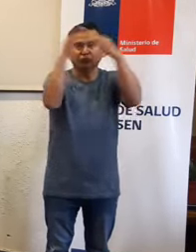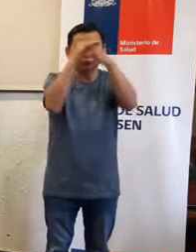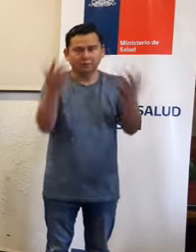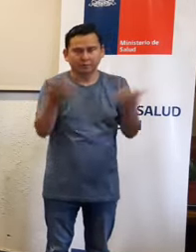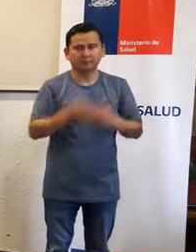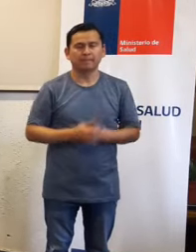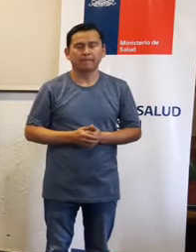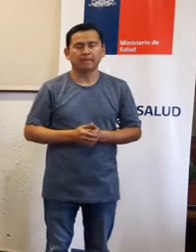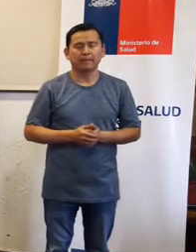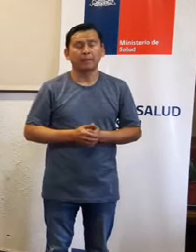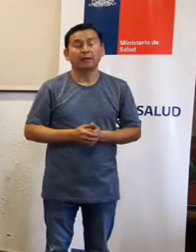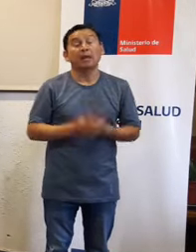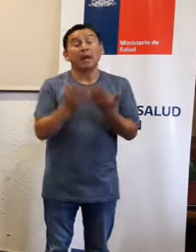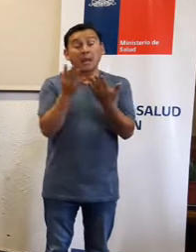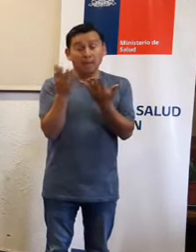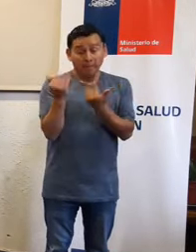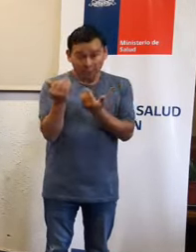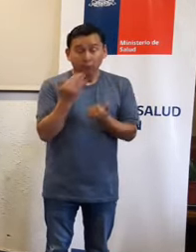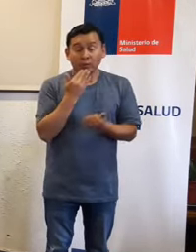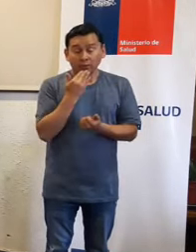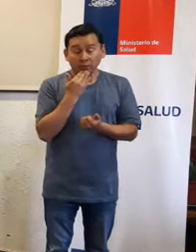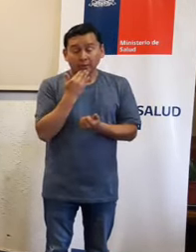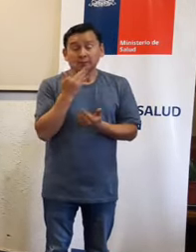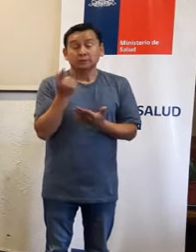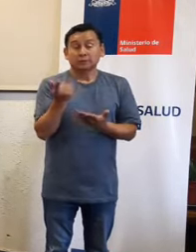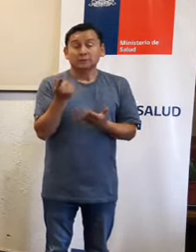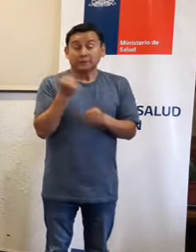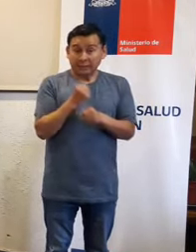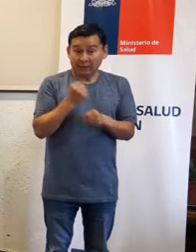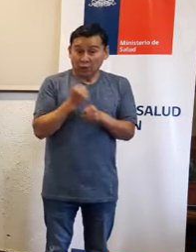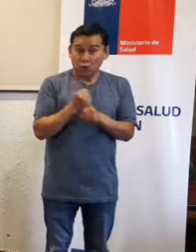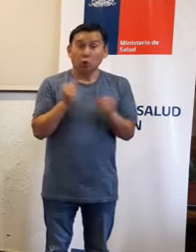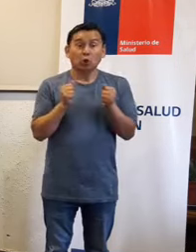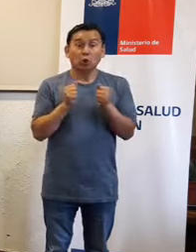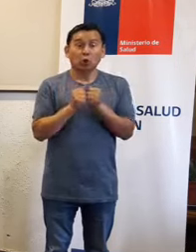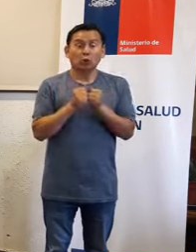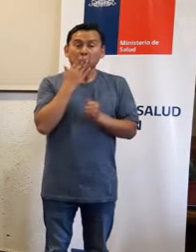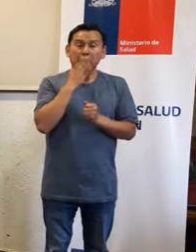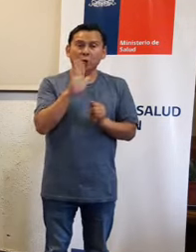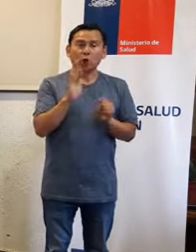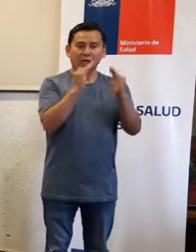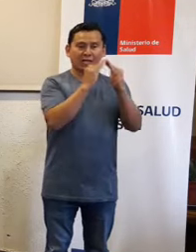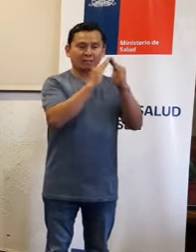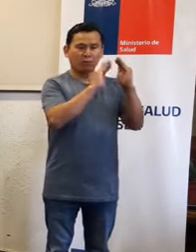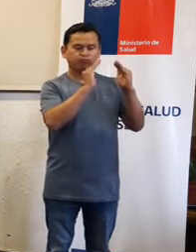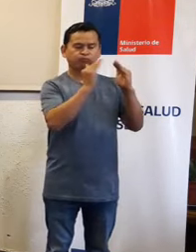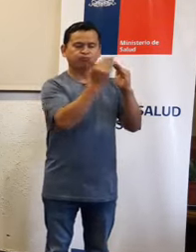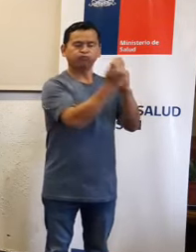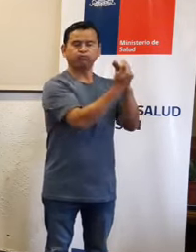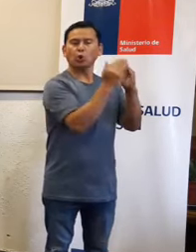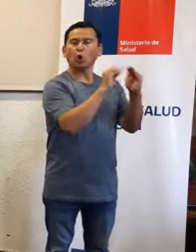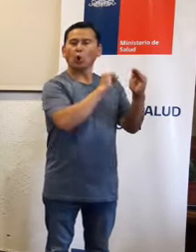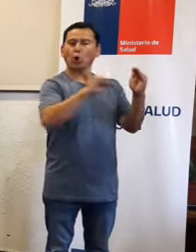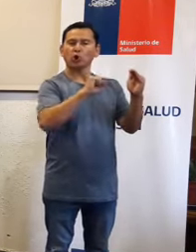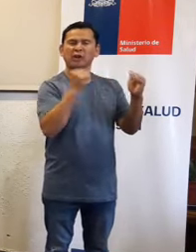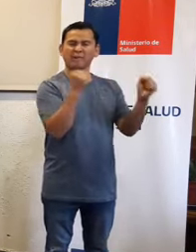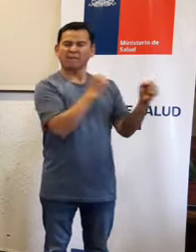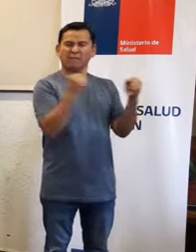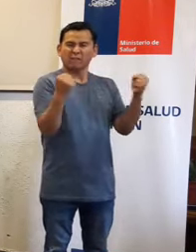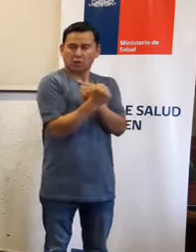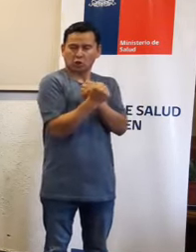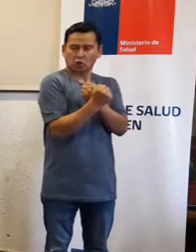esperamos que el trabajo que se ha estado haciendo también de mejoramiento de vivienda pueda ayudarnos a disminuir esos